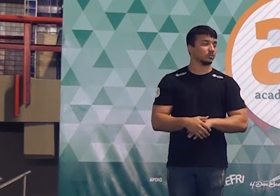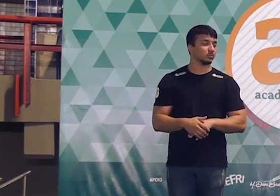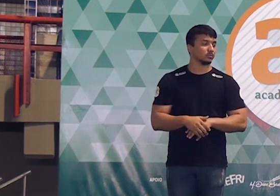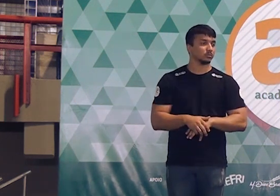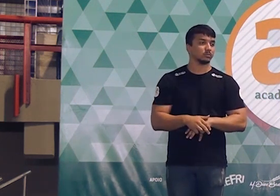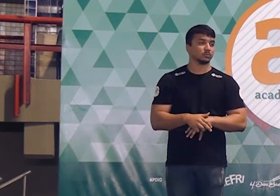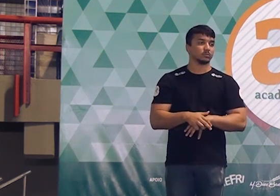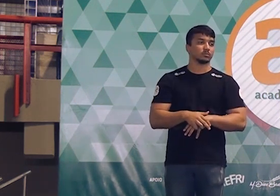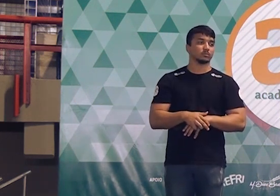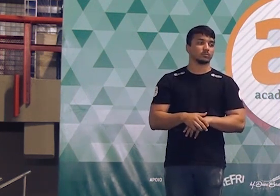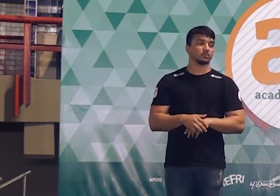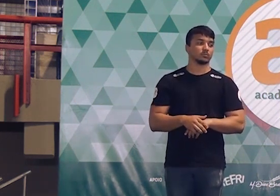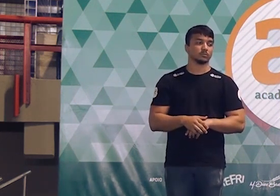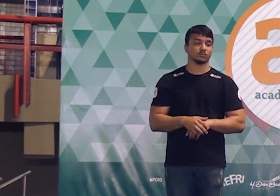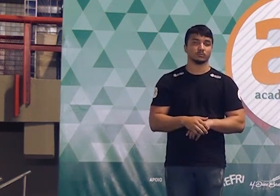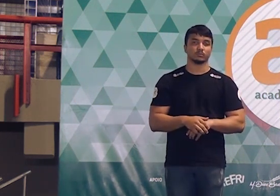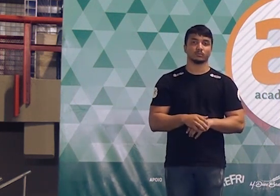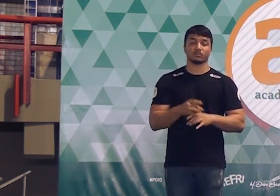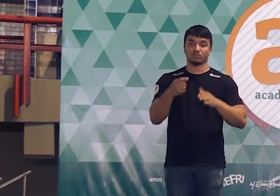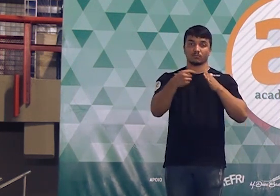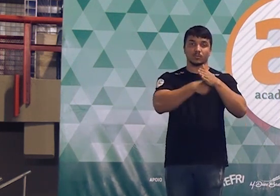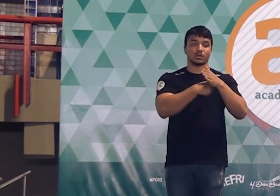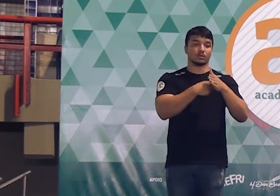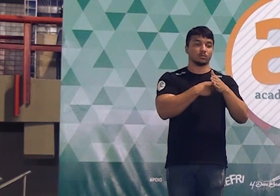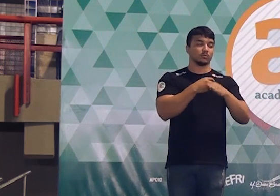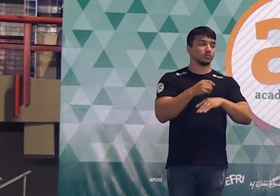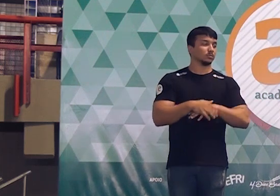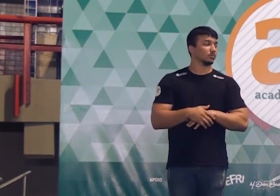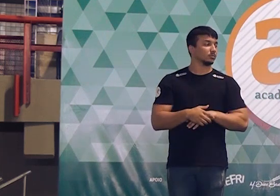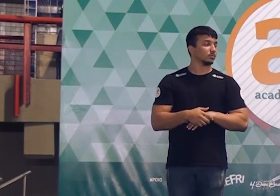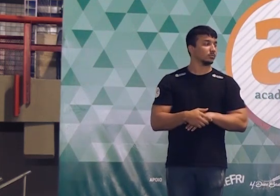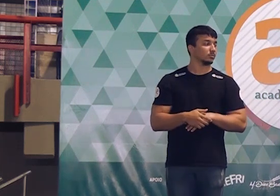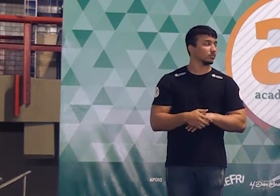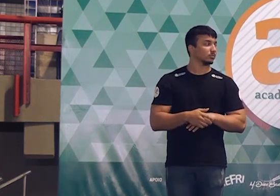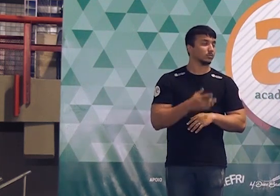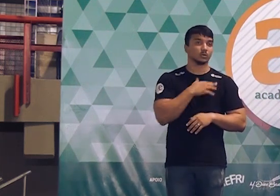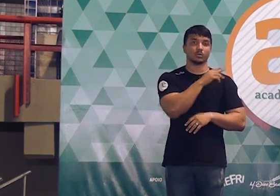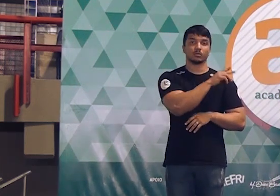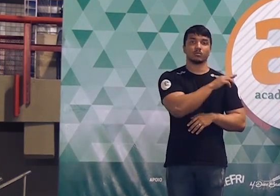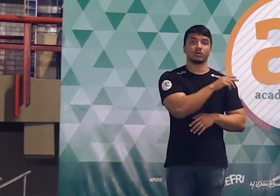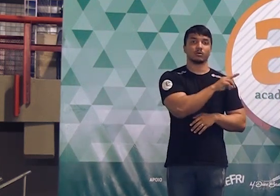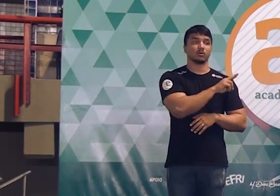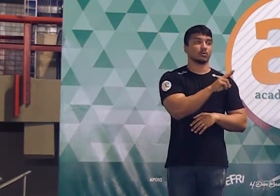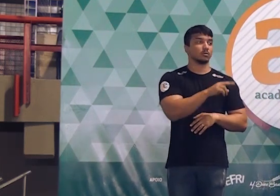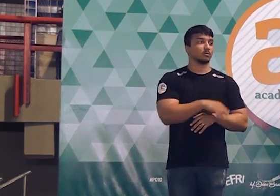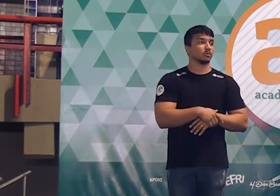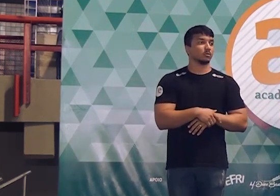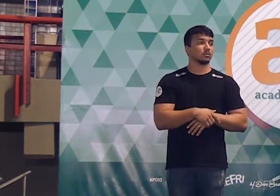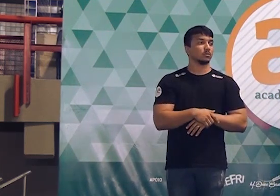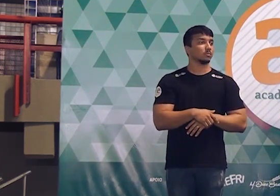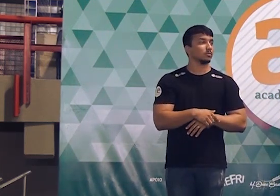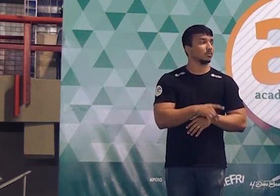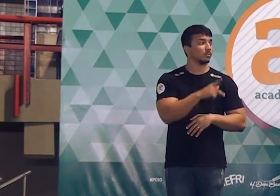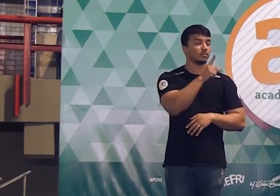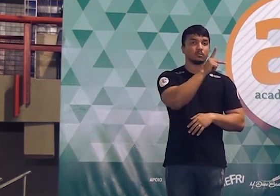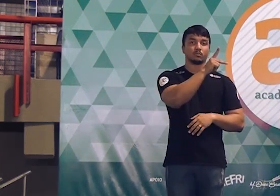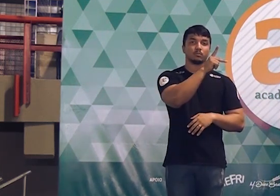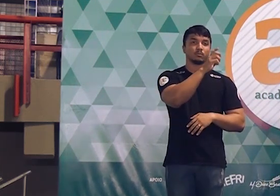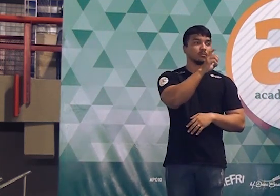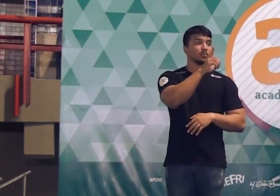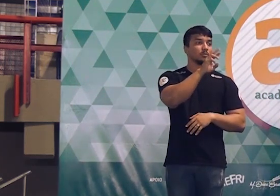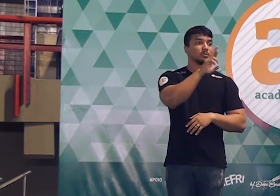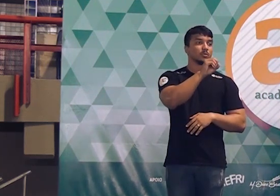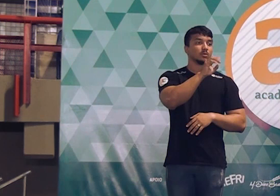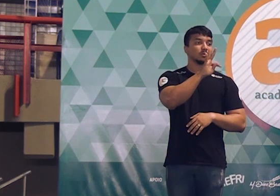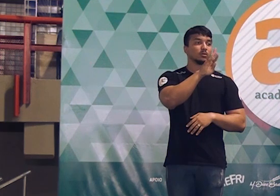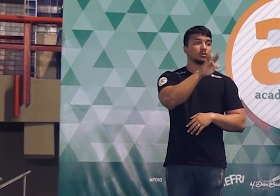Beleza? Tranquilo? Tem alguém aqui já fazendo uma pergunta. Seu irmão se chama Pedro Trigueiro. Pois é, meu irmão se chama